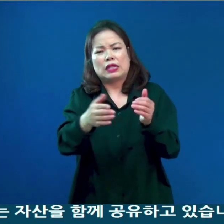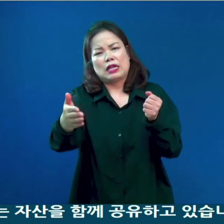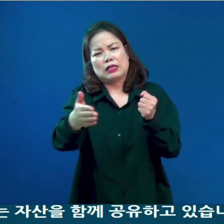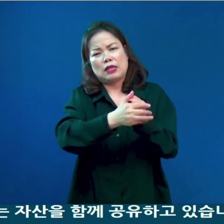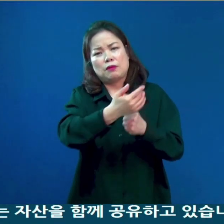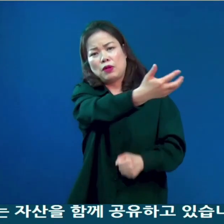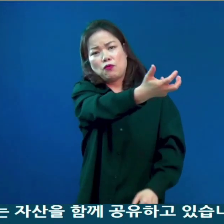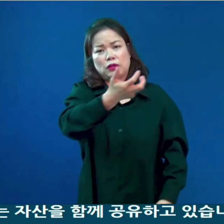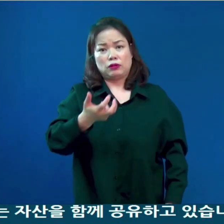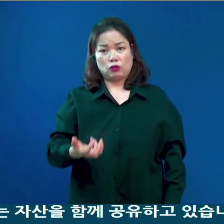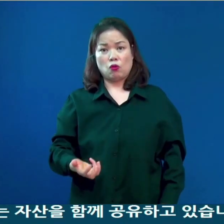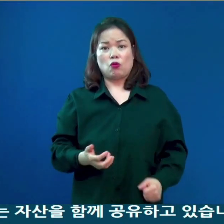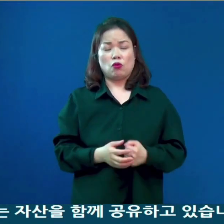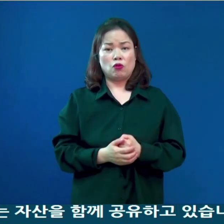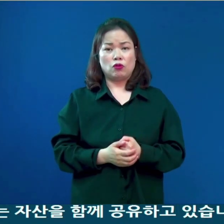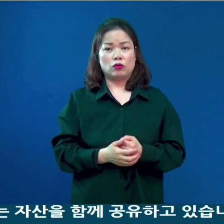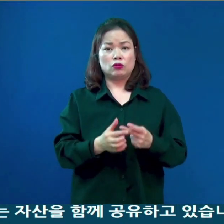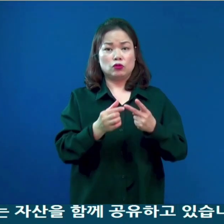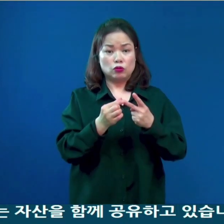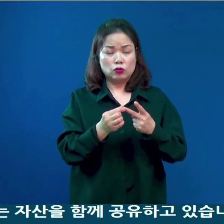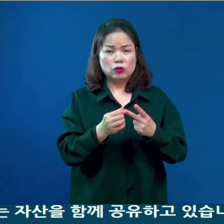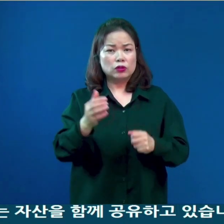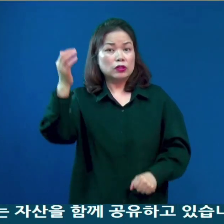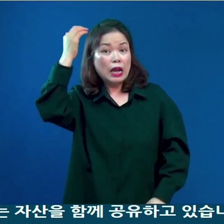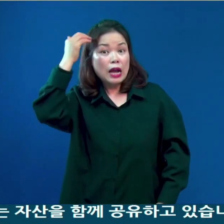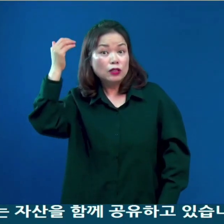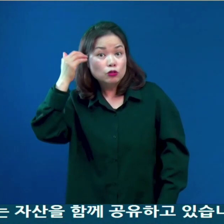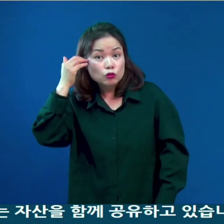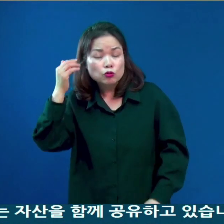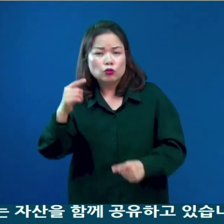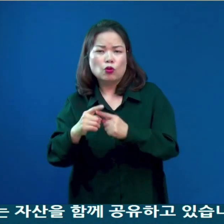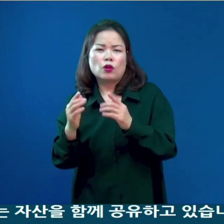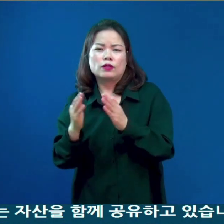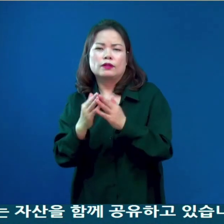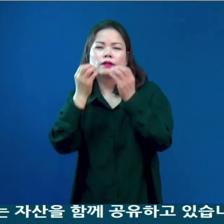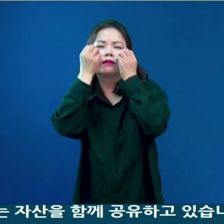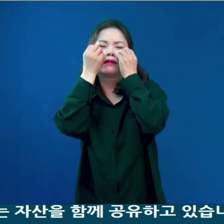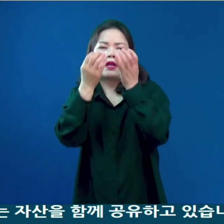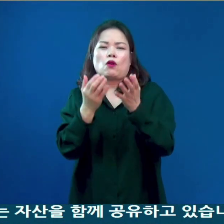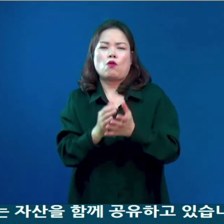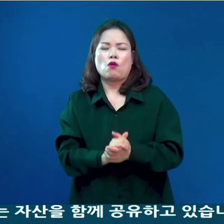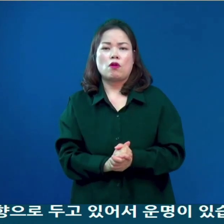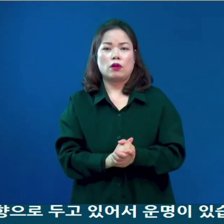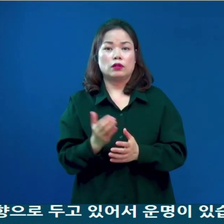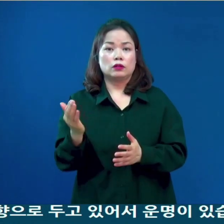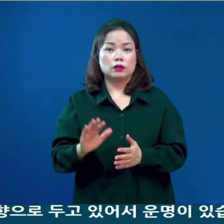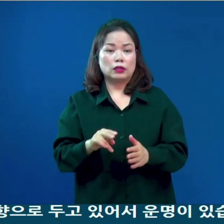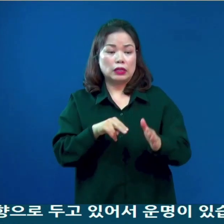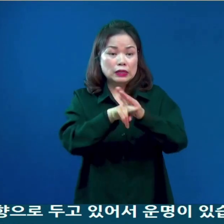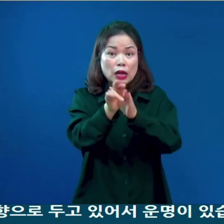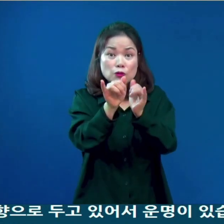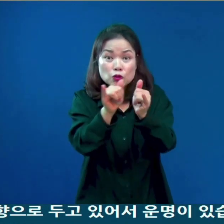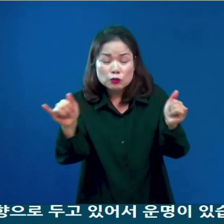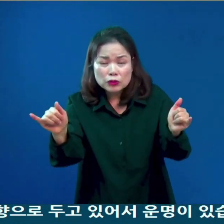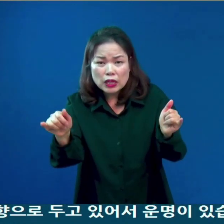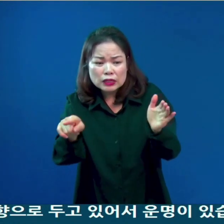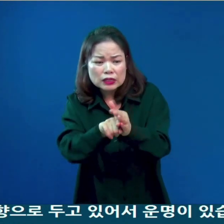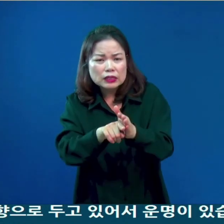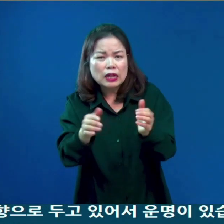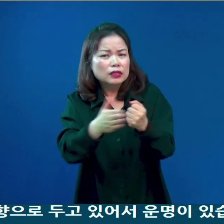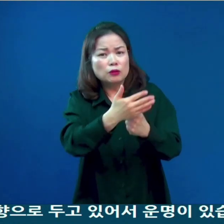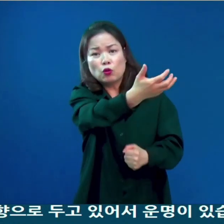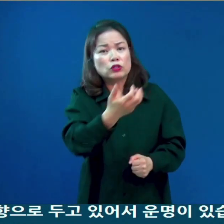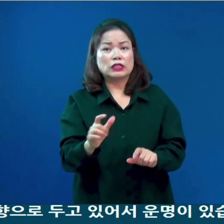내려오셨어요. 그리고 한국교회를 새롭게 하셨어요. 그런데 우리 탈북민들은 신앙 때문에